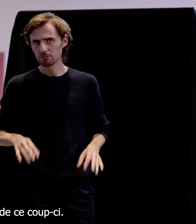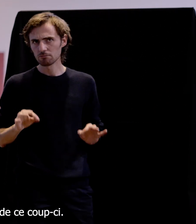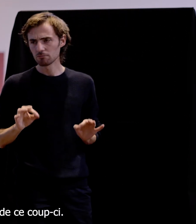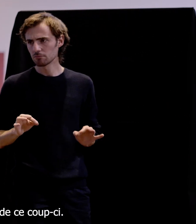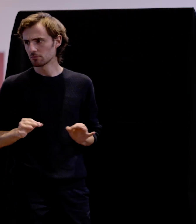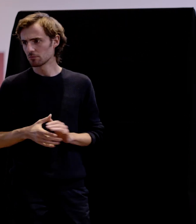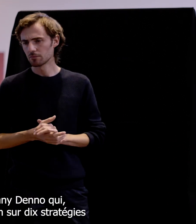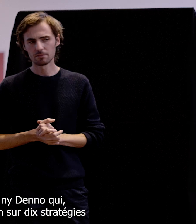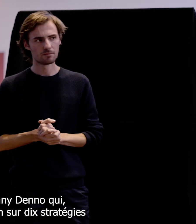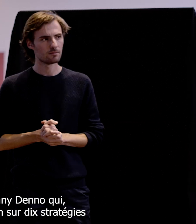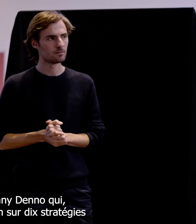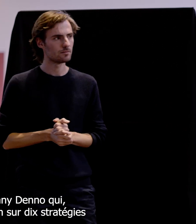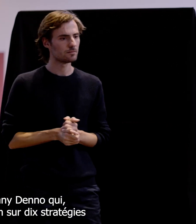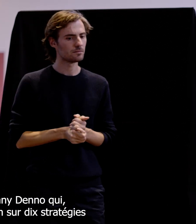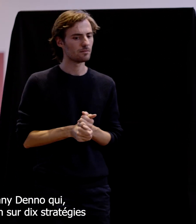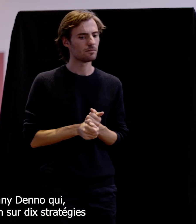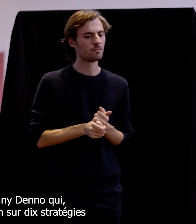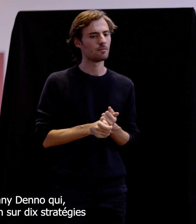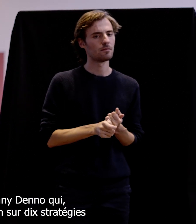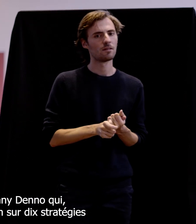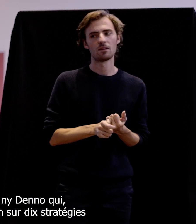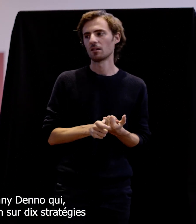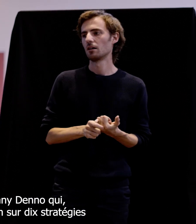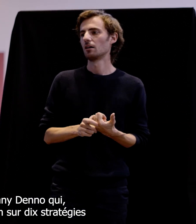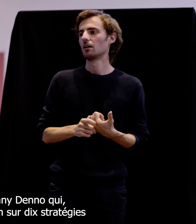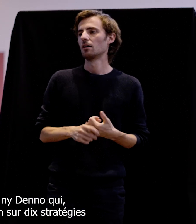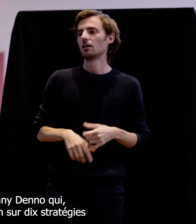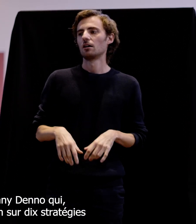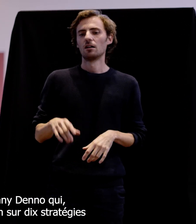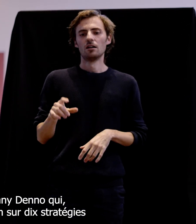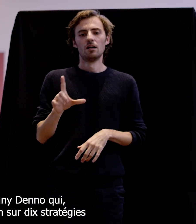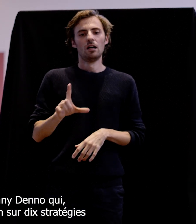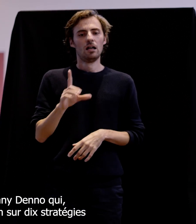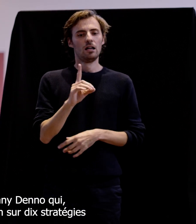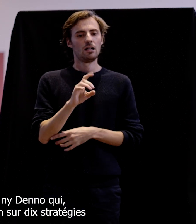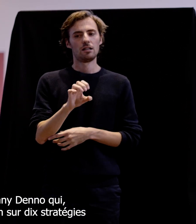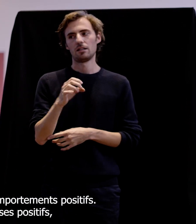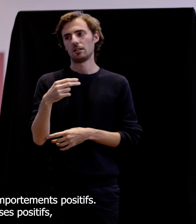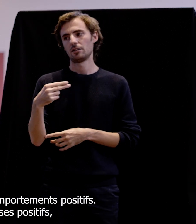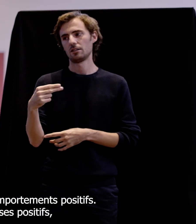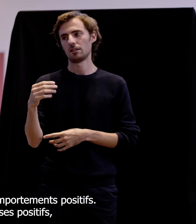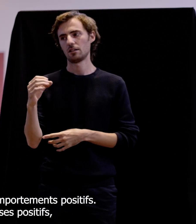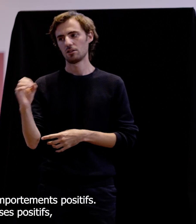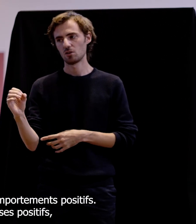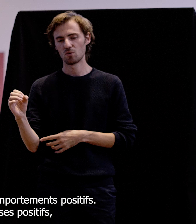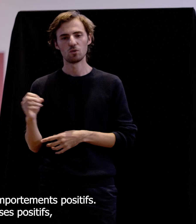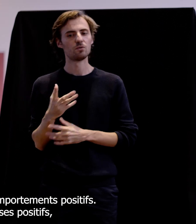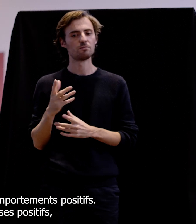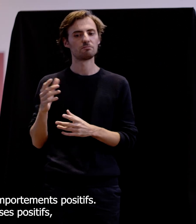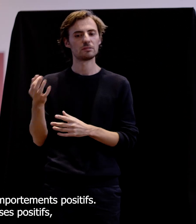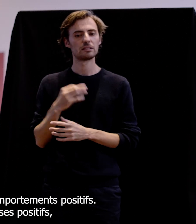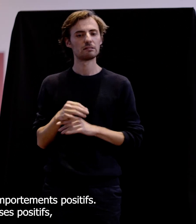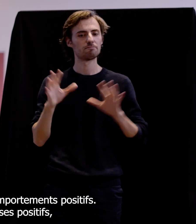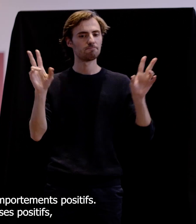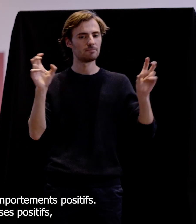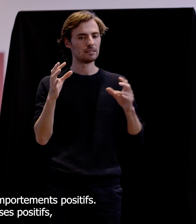slide, ce coup-ci. Donc ça, c'est Lenny Deno qui a fait une présentation sur 10 stratégies pour promouvoir des comportements